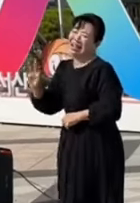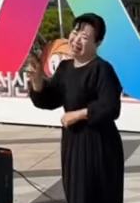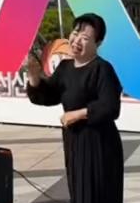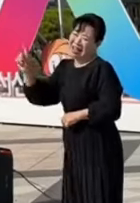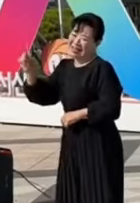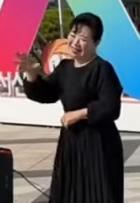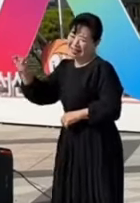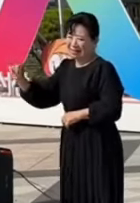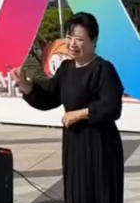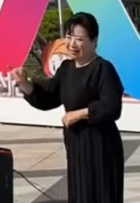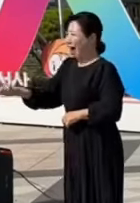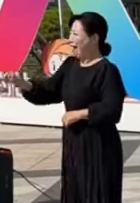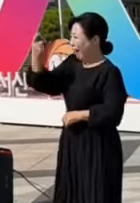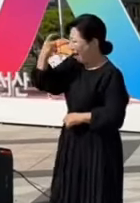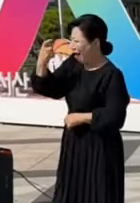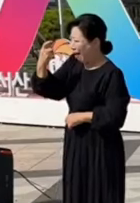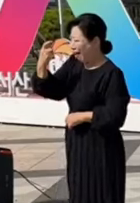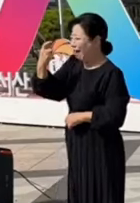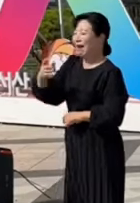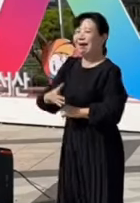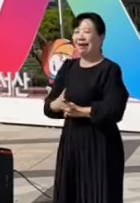그러다 들키니까